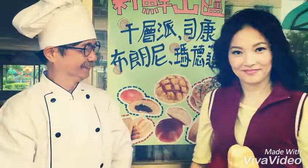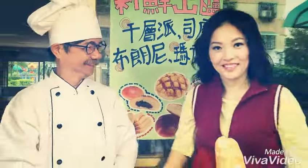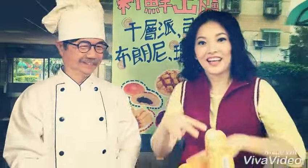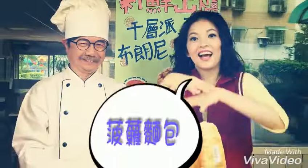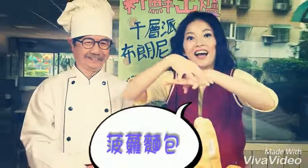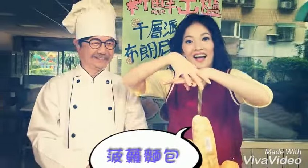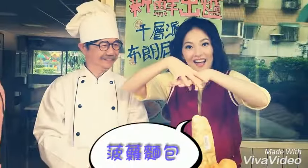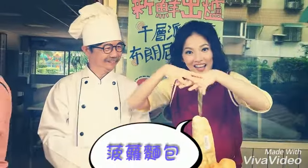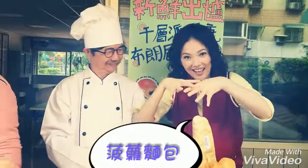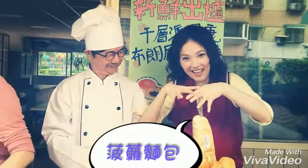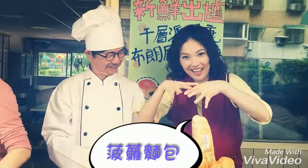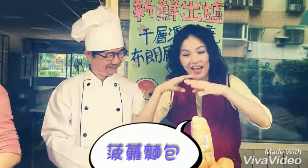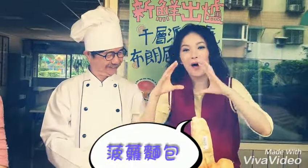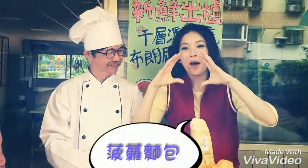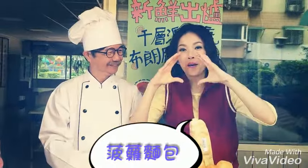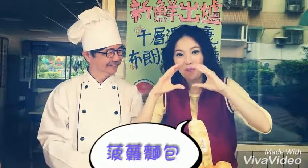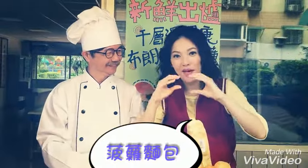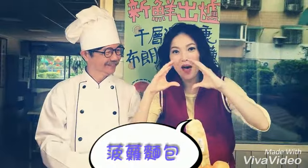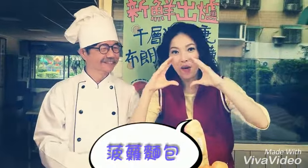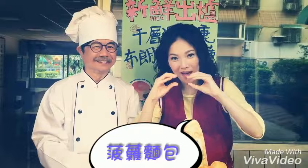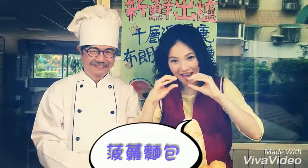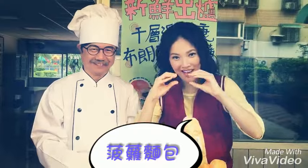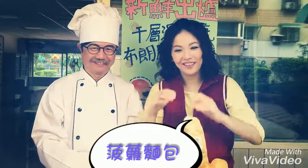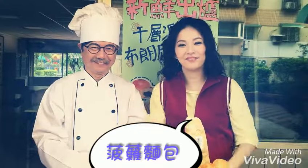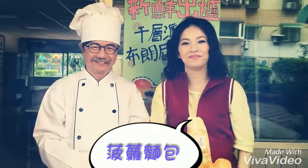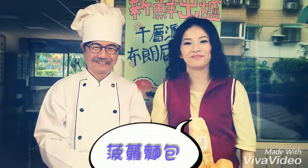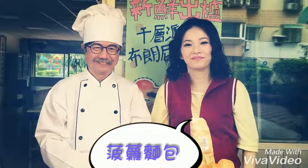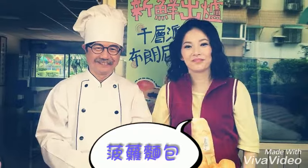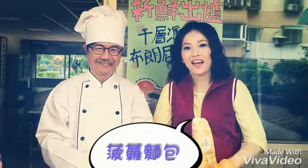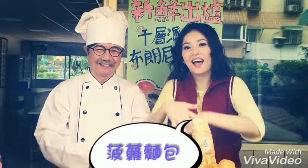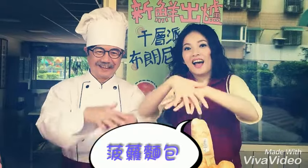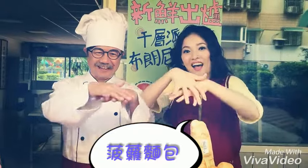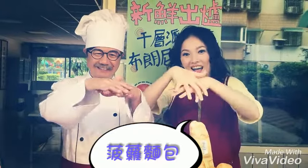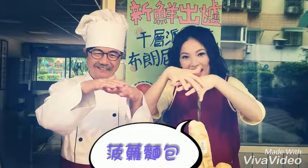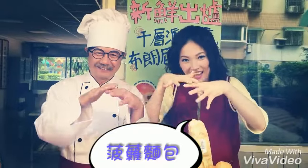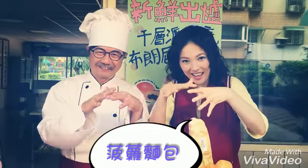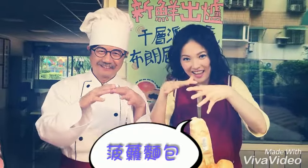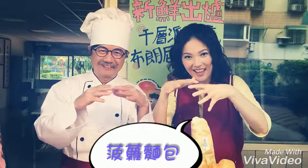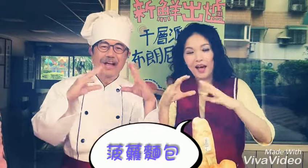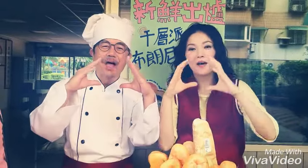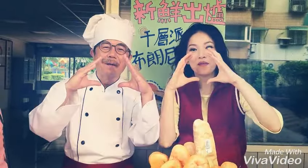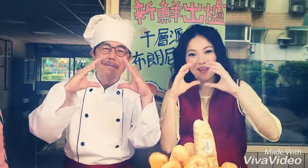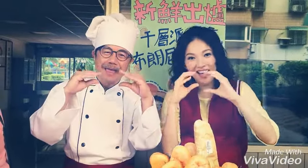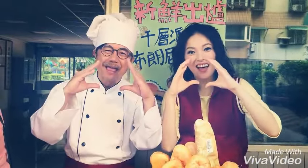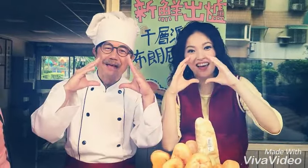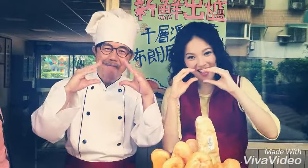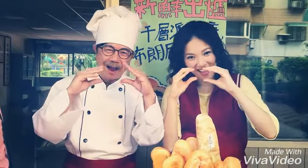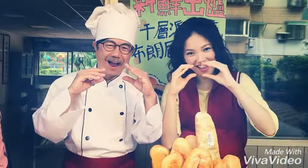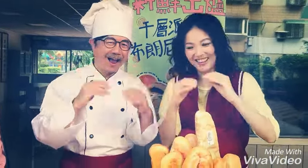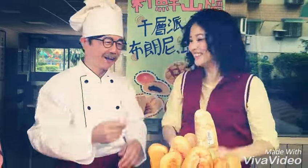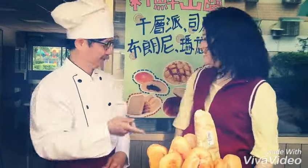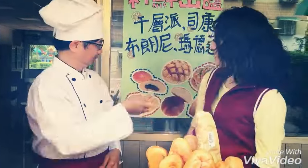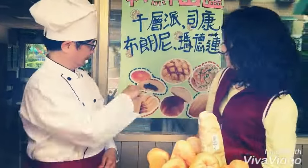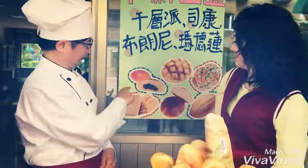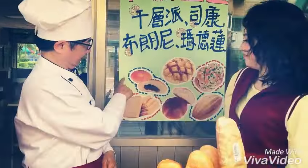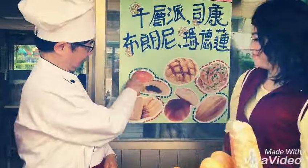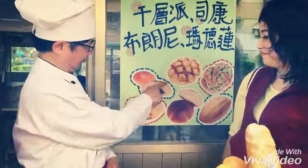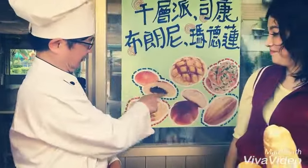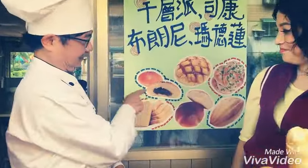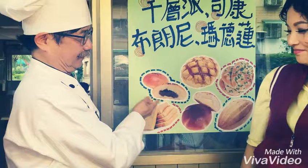是菠萝面包，菠萝面包。这